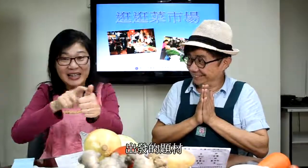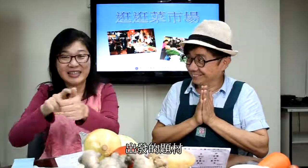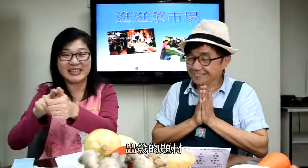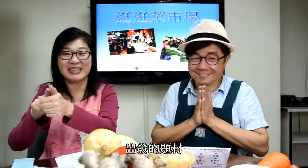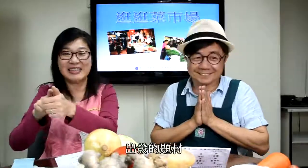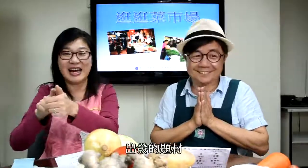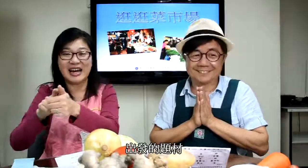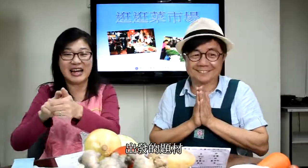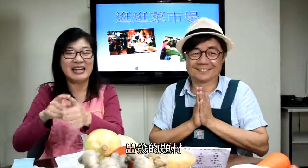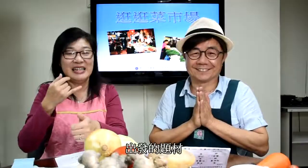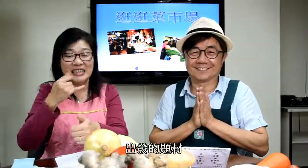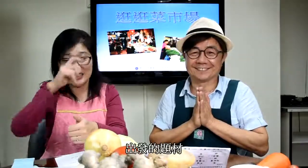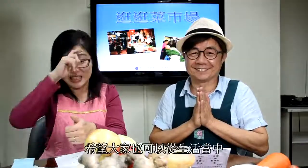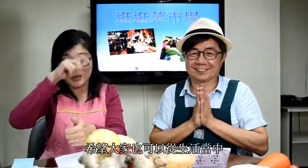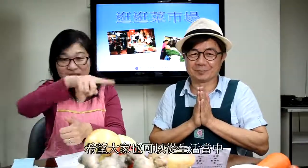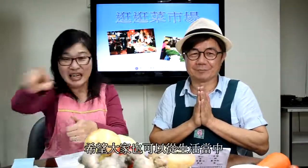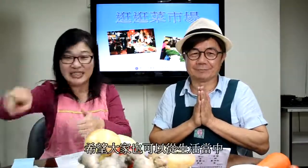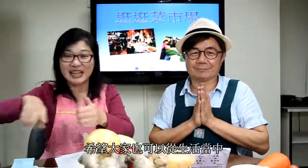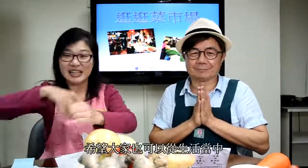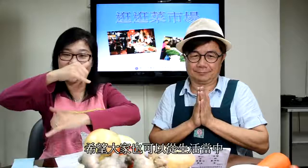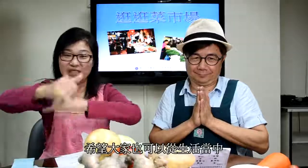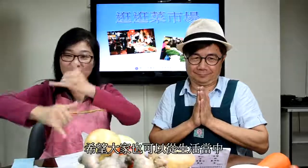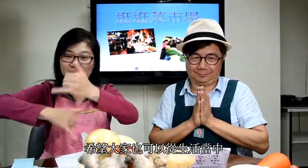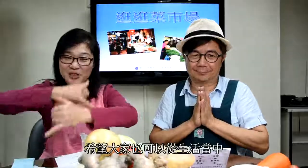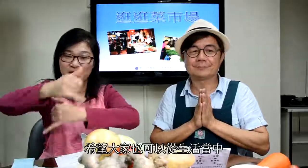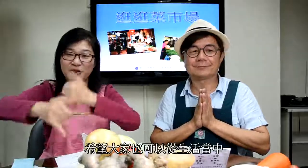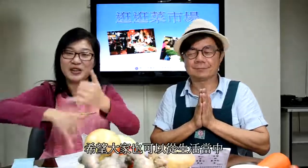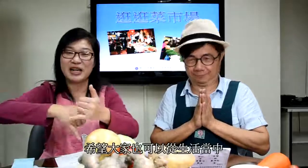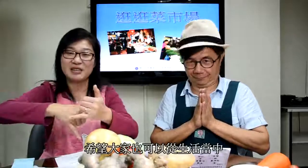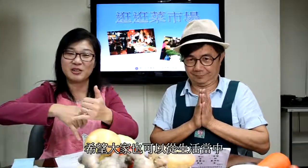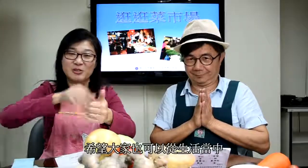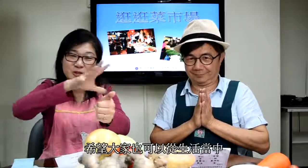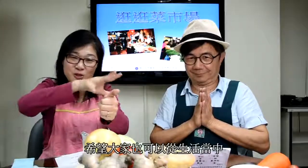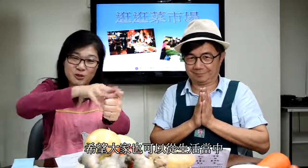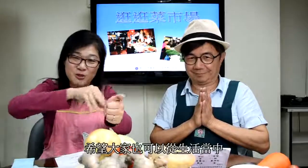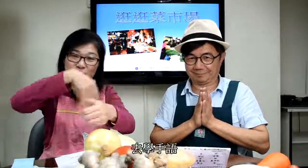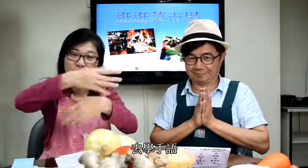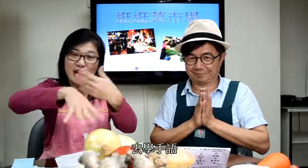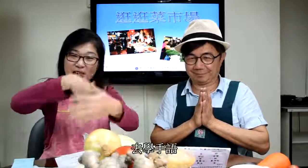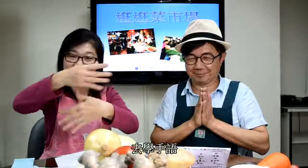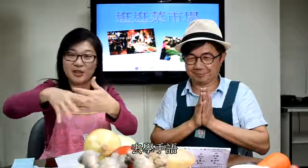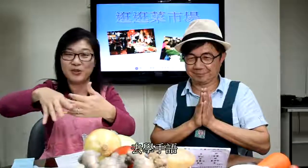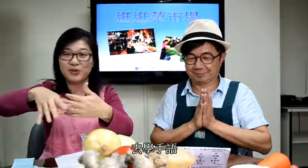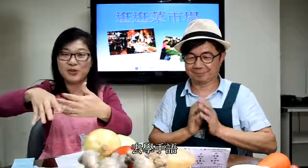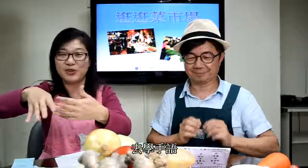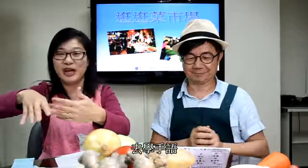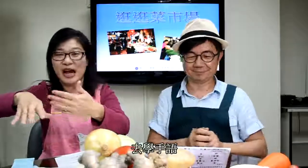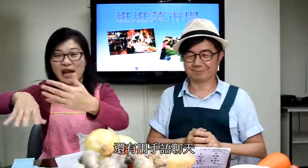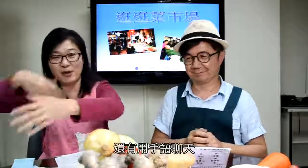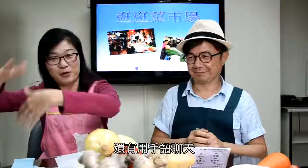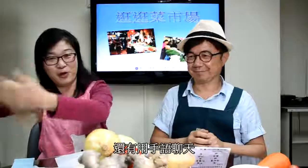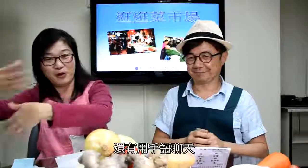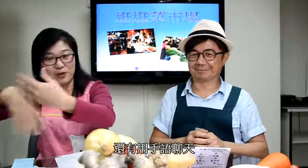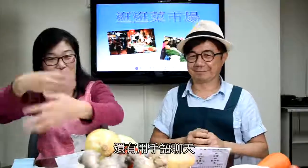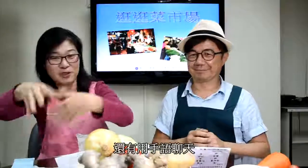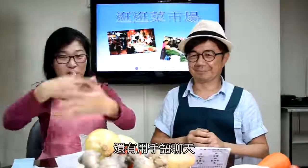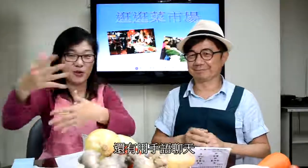题材，希望大家也可以从生活当中去学手语，还有用手语